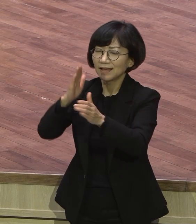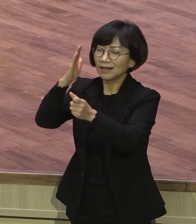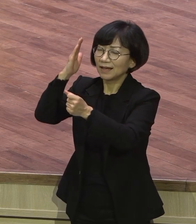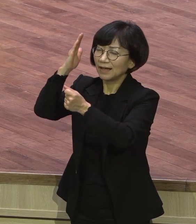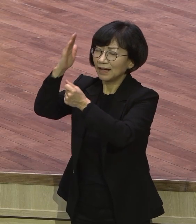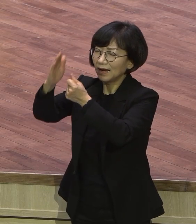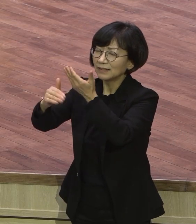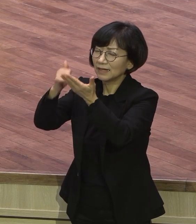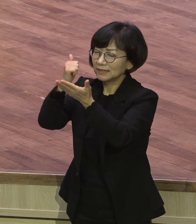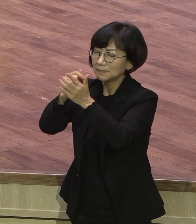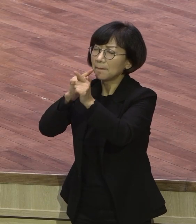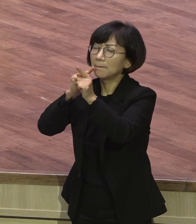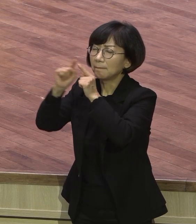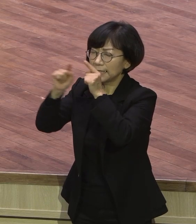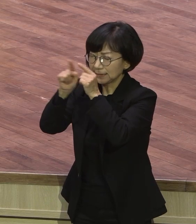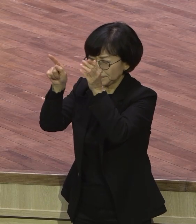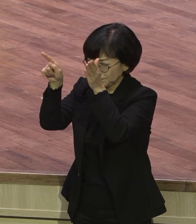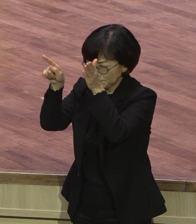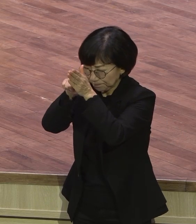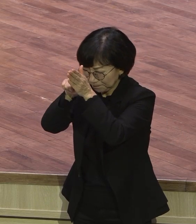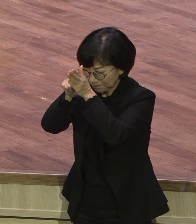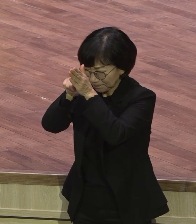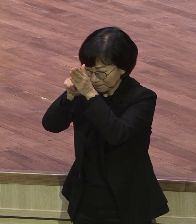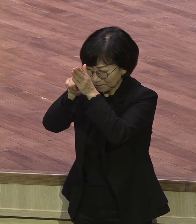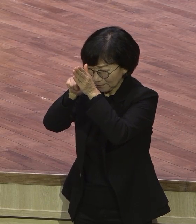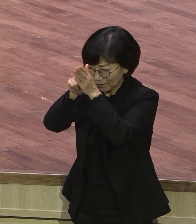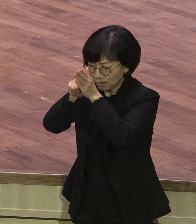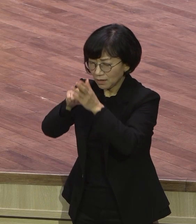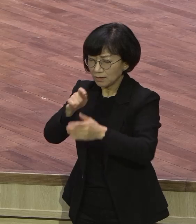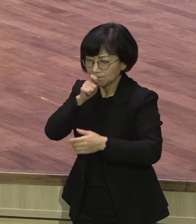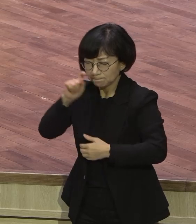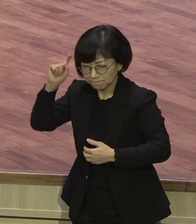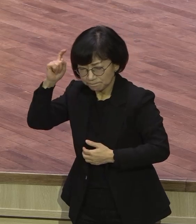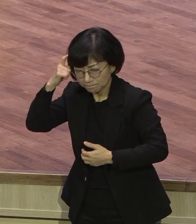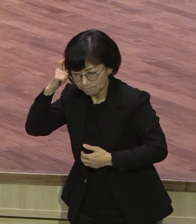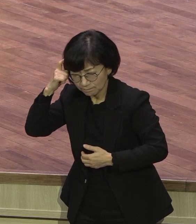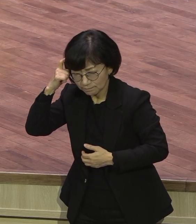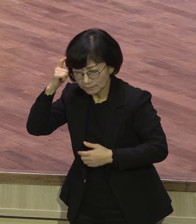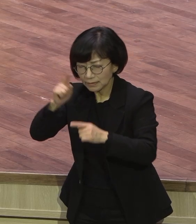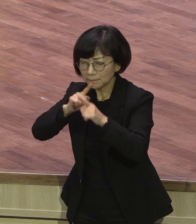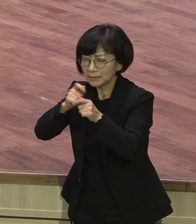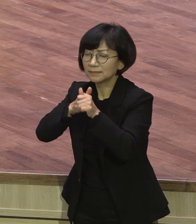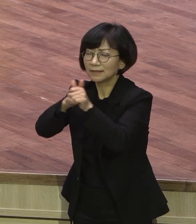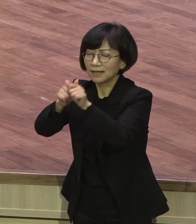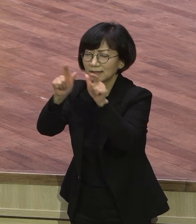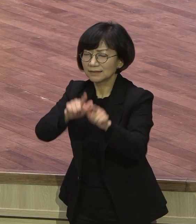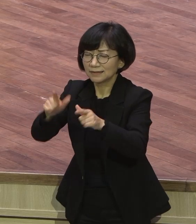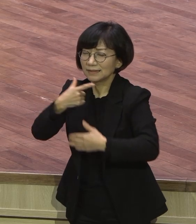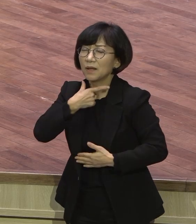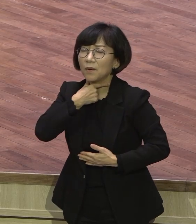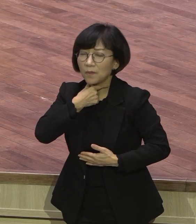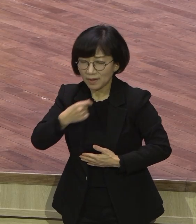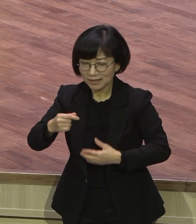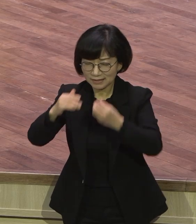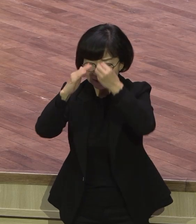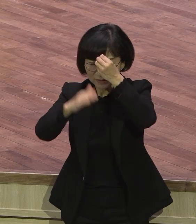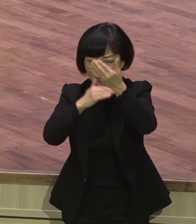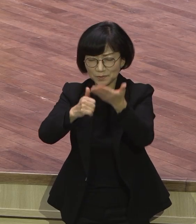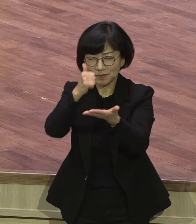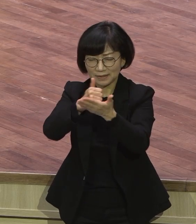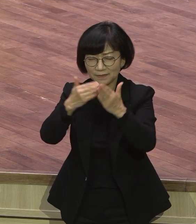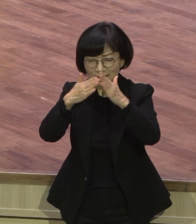성취될 말씀을 잡고 말씀을 묵상하며 말씀대로 살기 원하는 모든 성도들 가정과